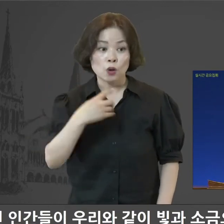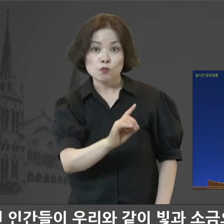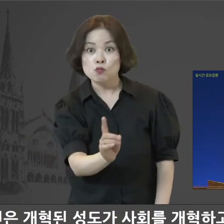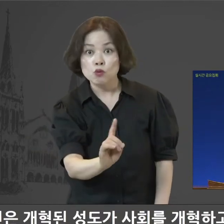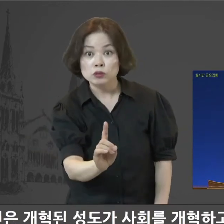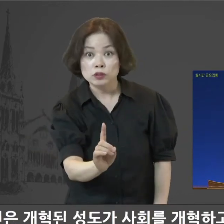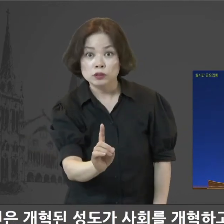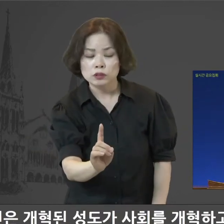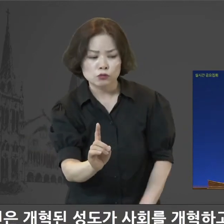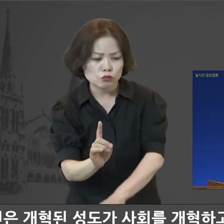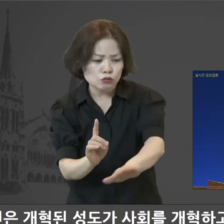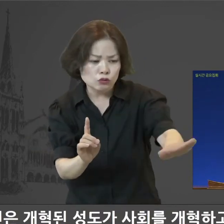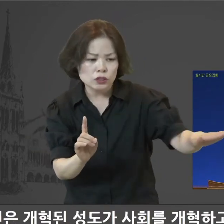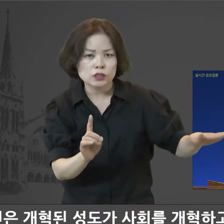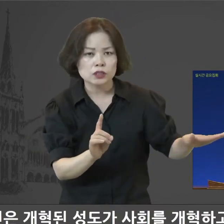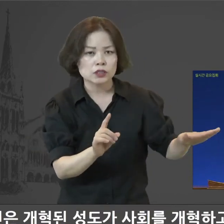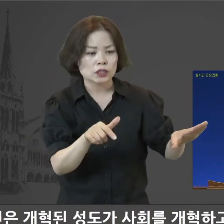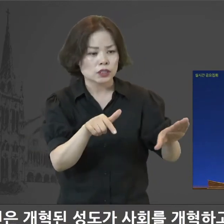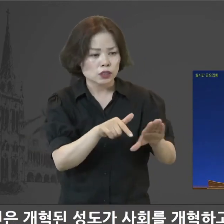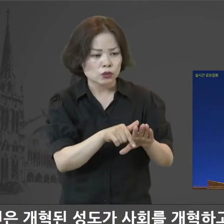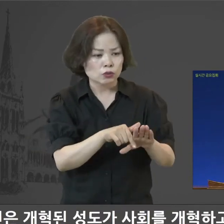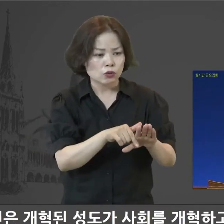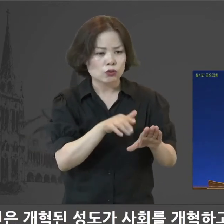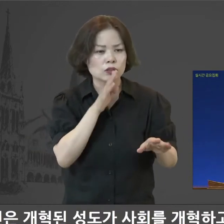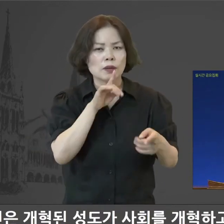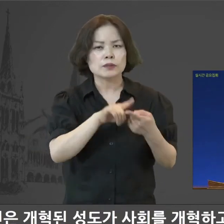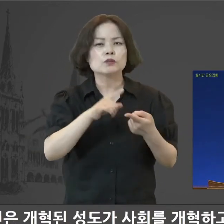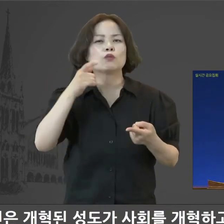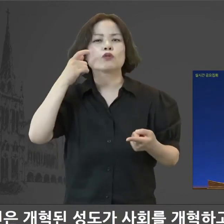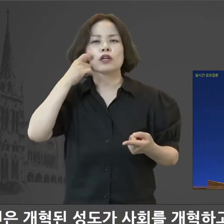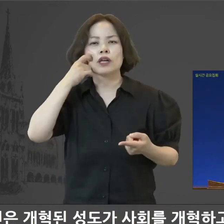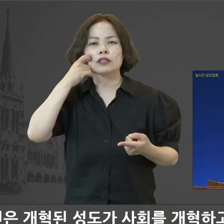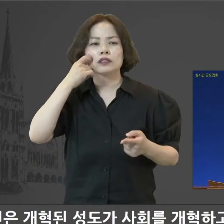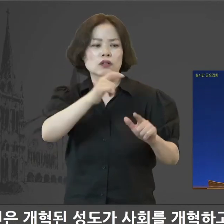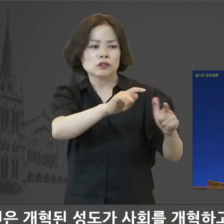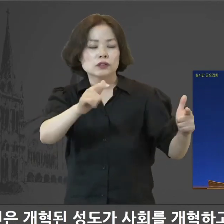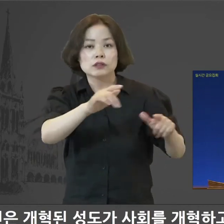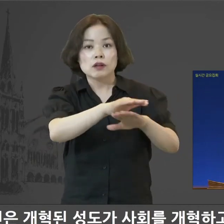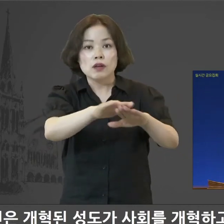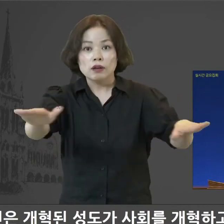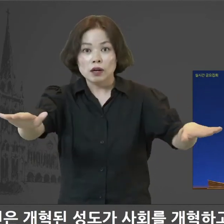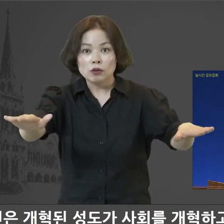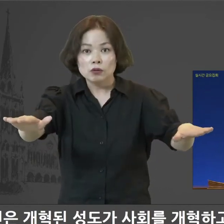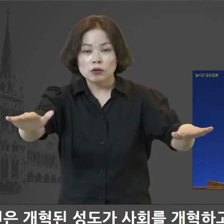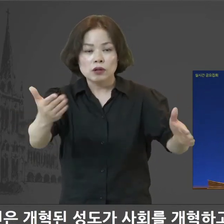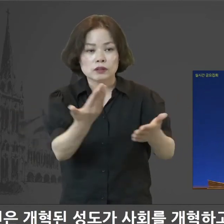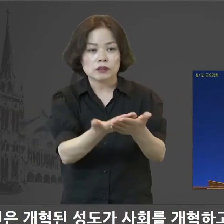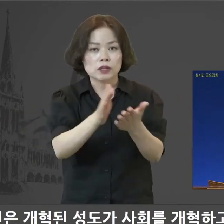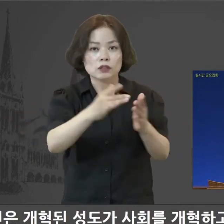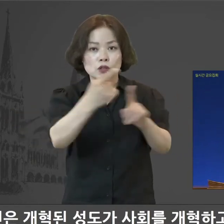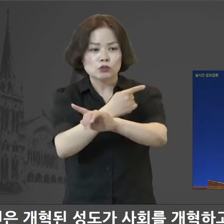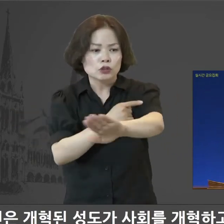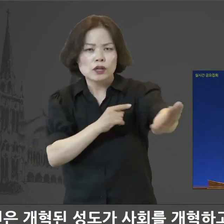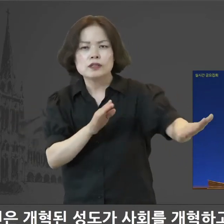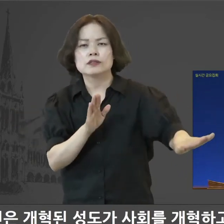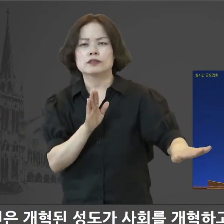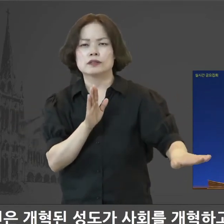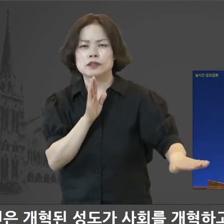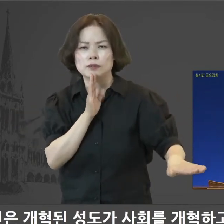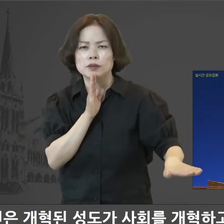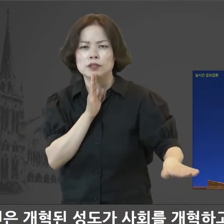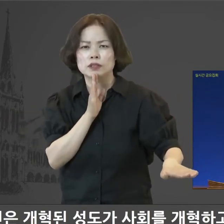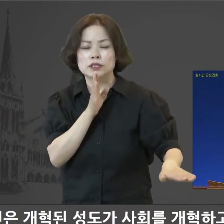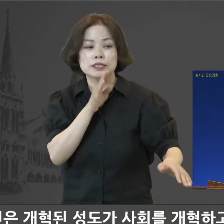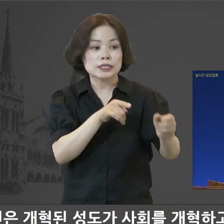무엇이 우리를 기독교인답지 못하게 하는 것들을 해결하고 개혁된 우리가 참된